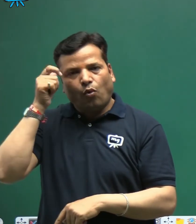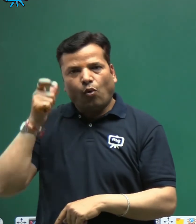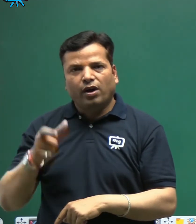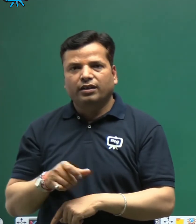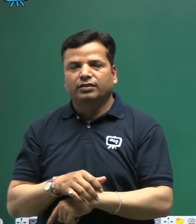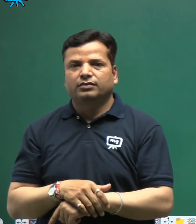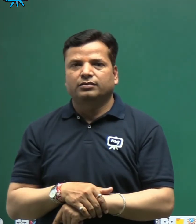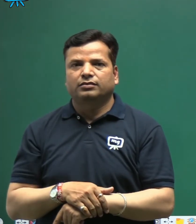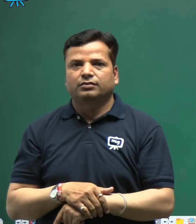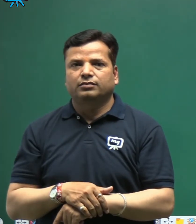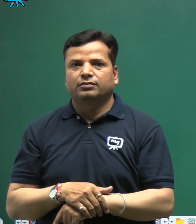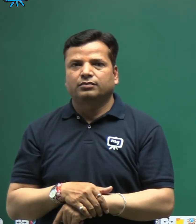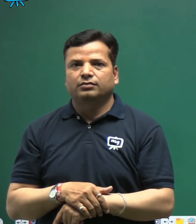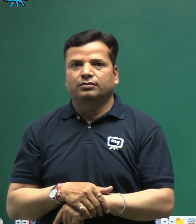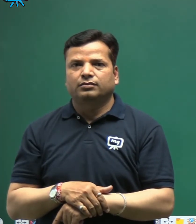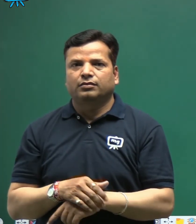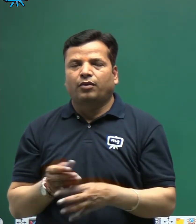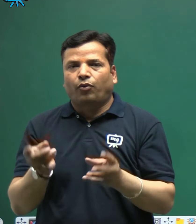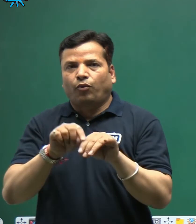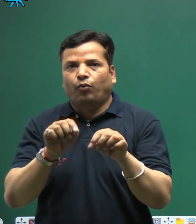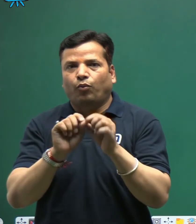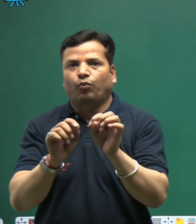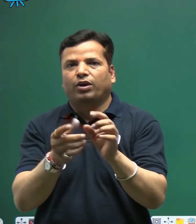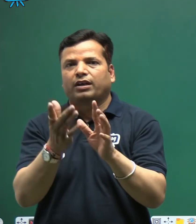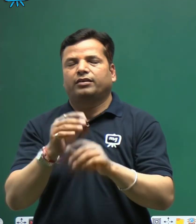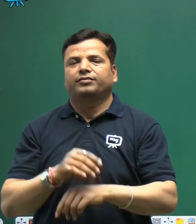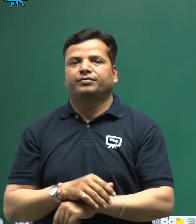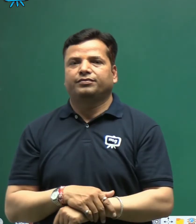furnace, भट्टी,